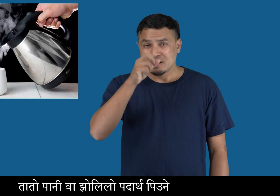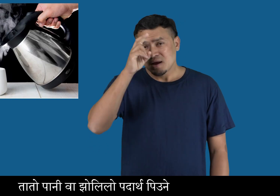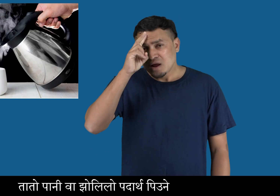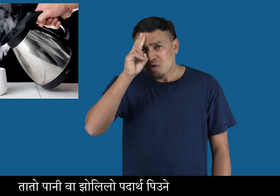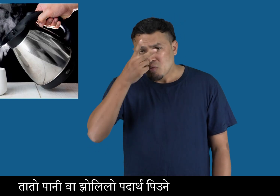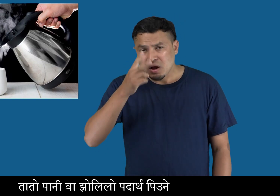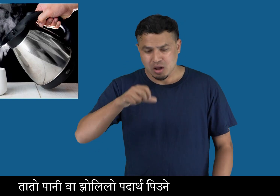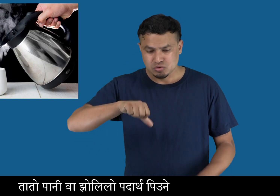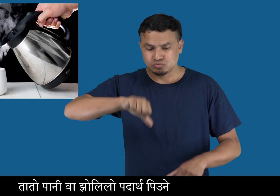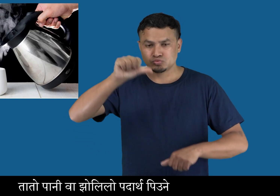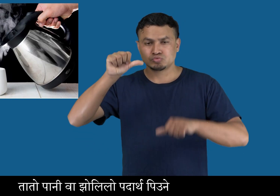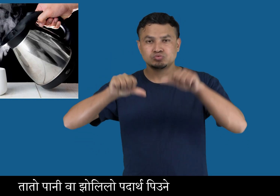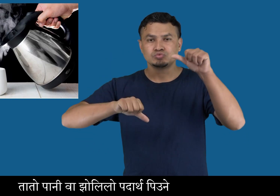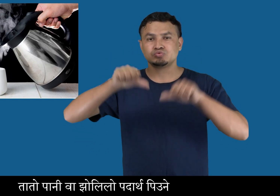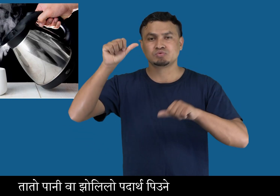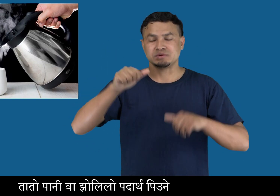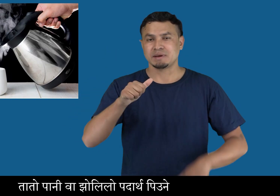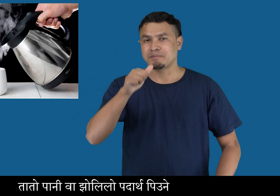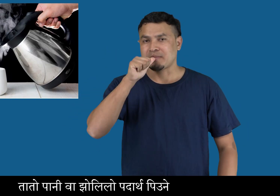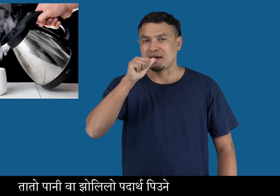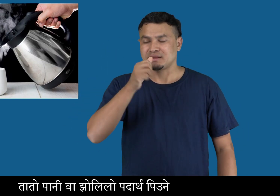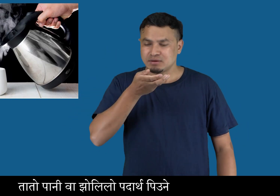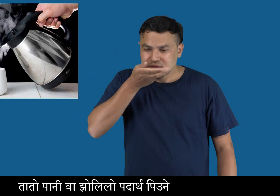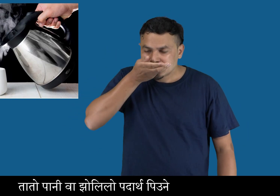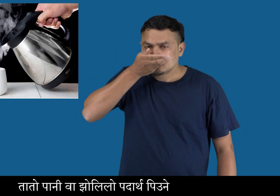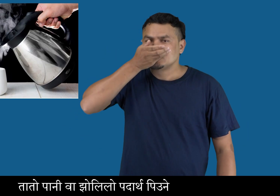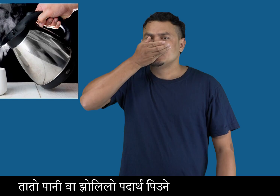तातो पानी वा झोलिलो पदार्थ पिउने।